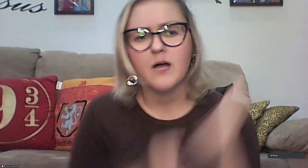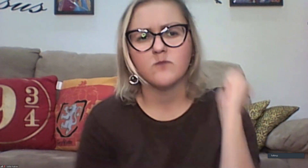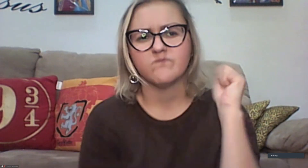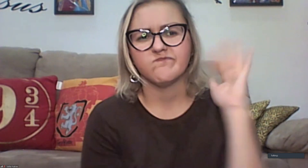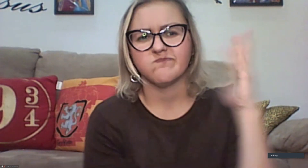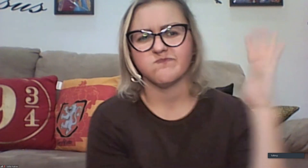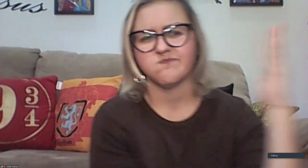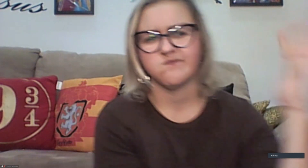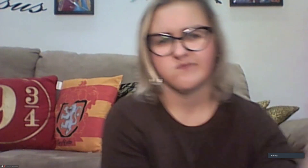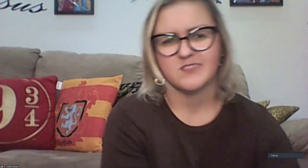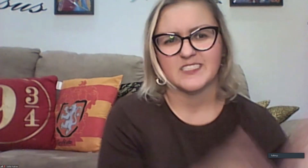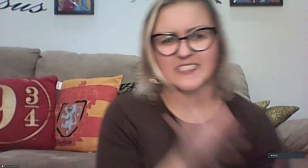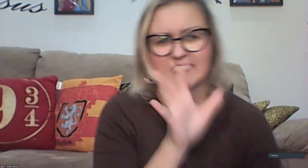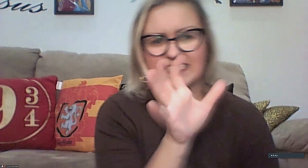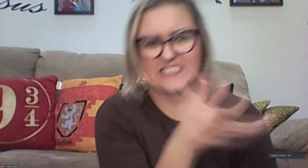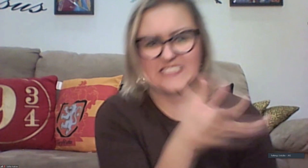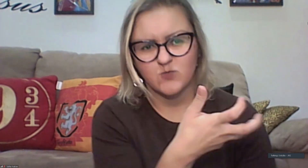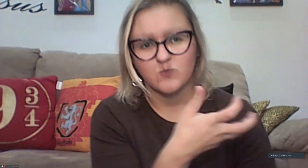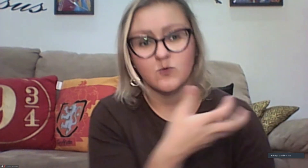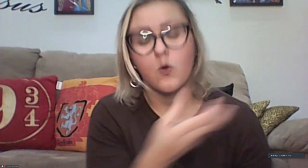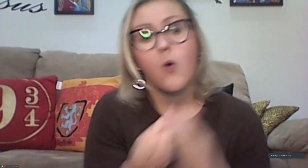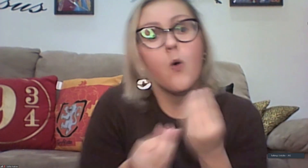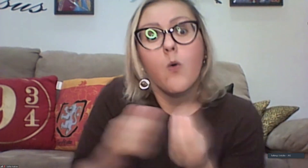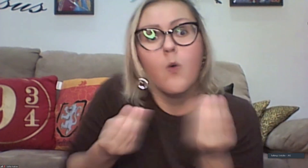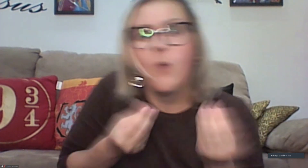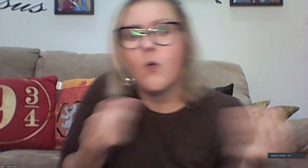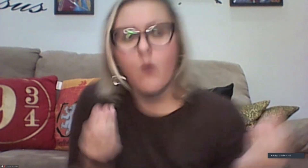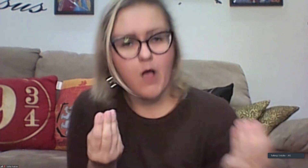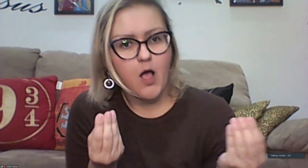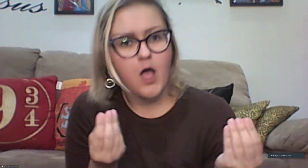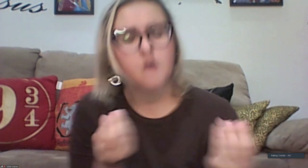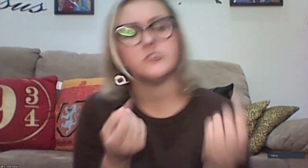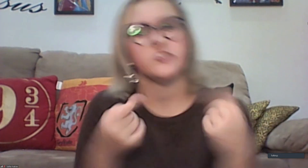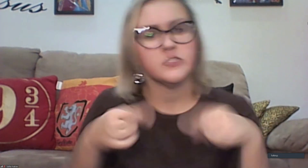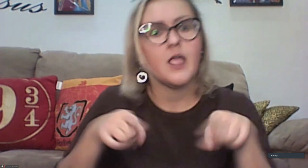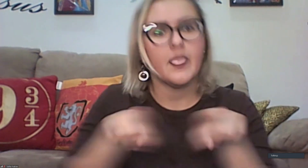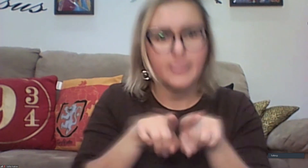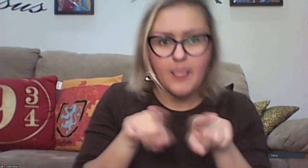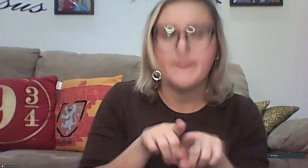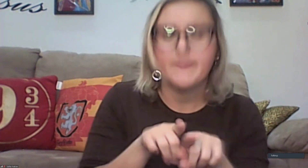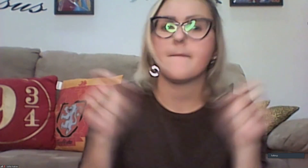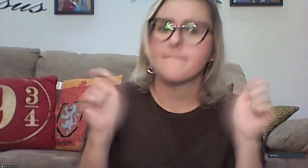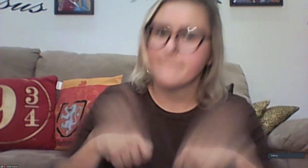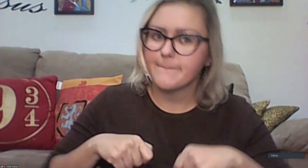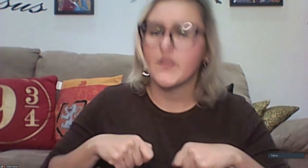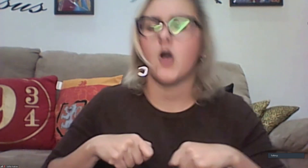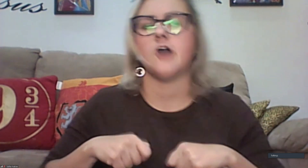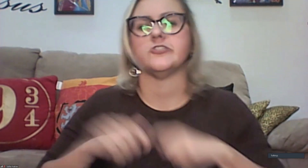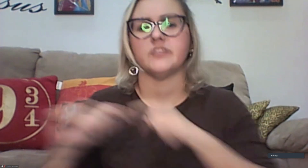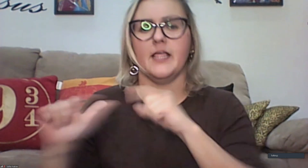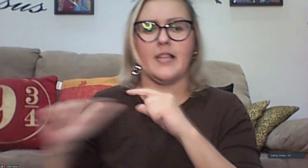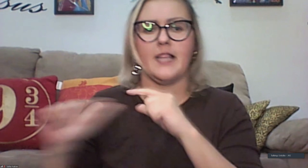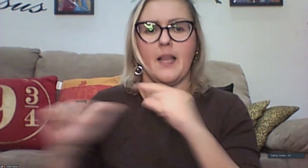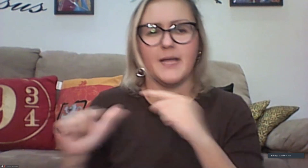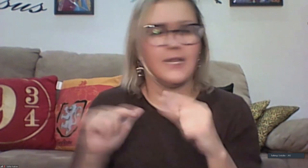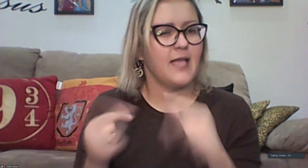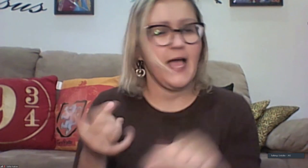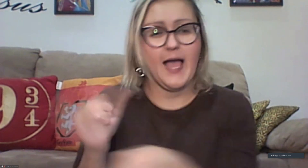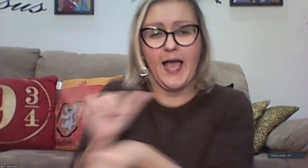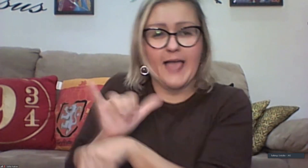animal, uma árvore, não sei, talvez um leão, não sei. E você pode trabalhar ali